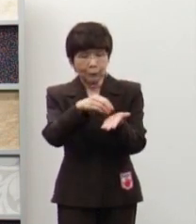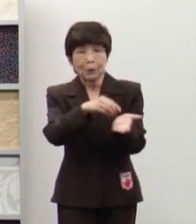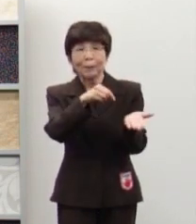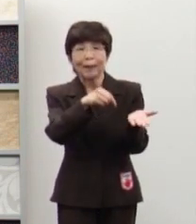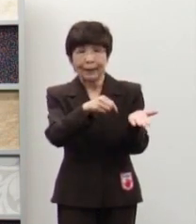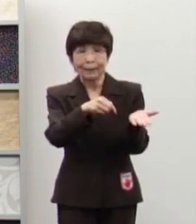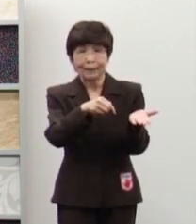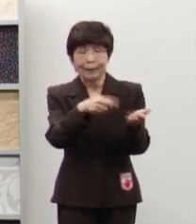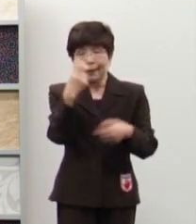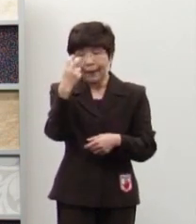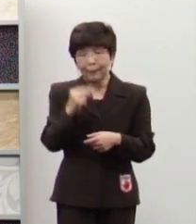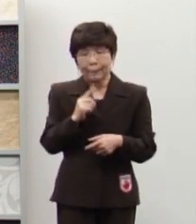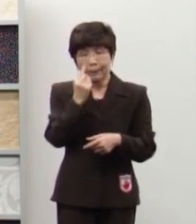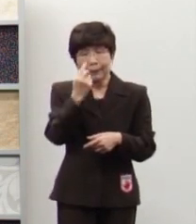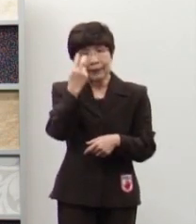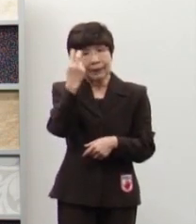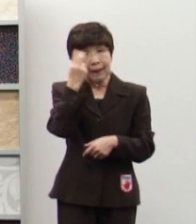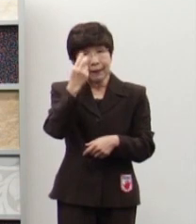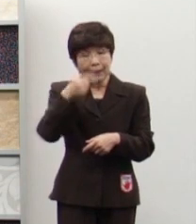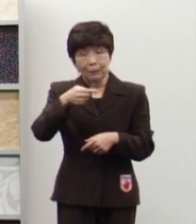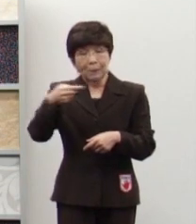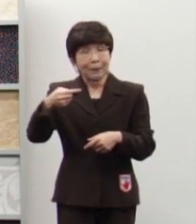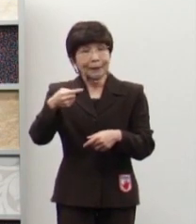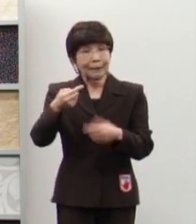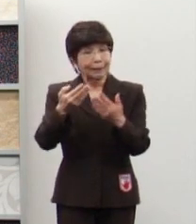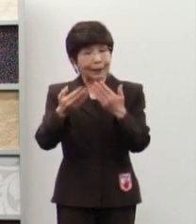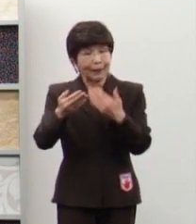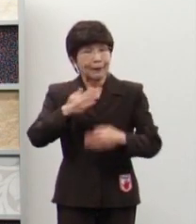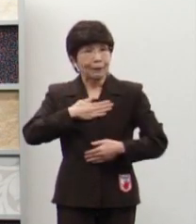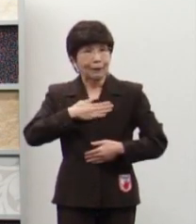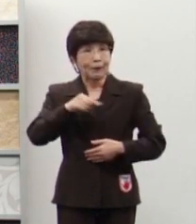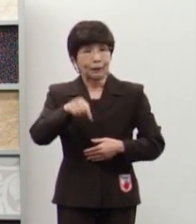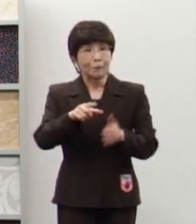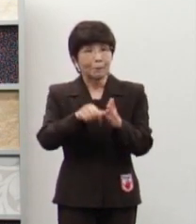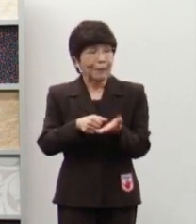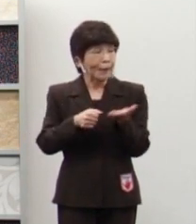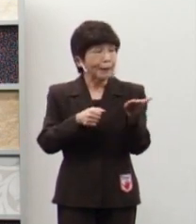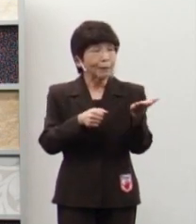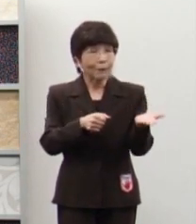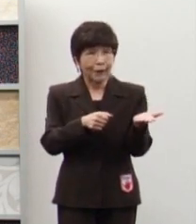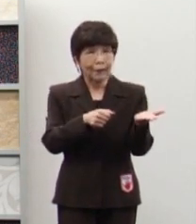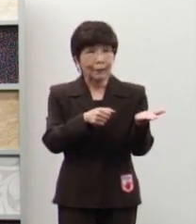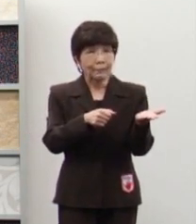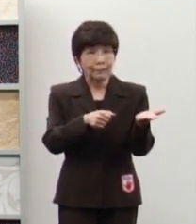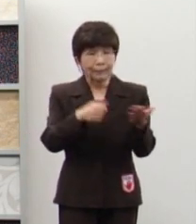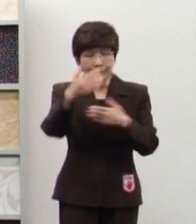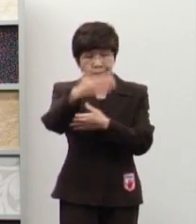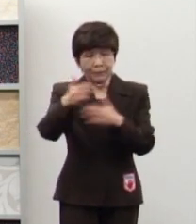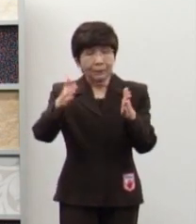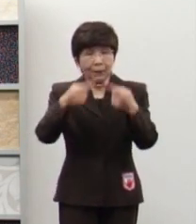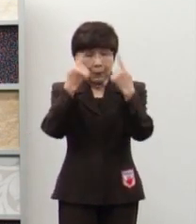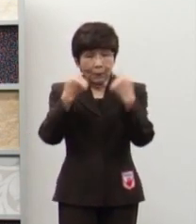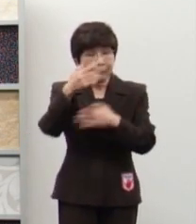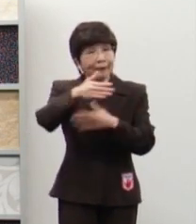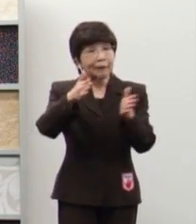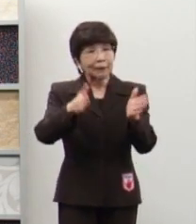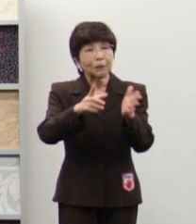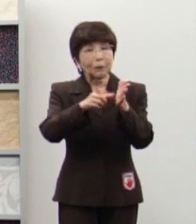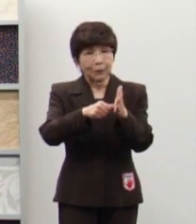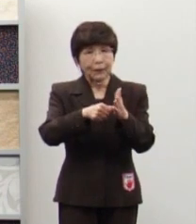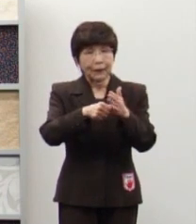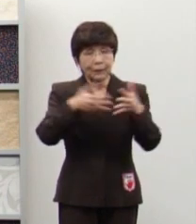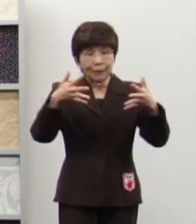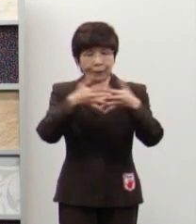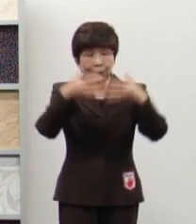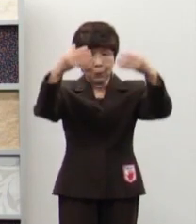陰性証明を提示すれば、個室を利用した会食などを、パーテーションを外して、または、時間制